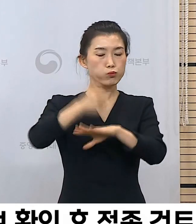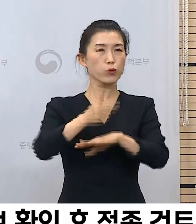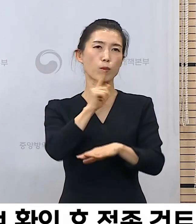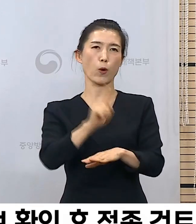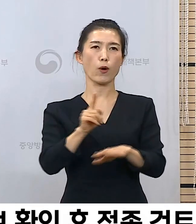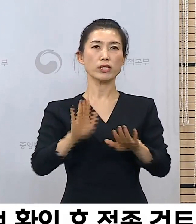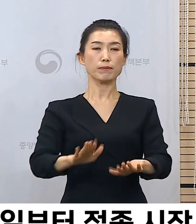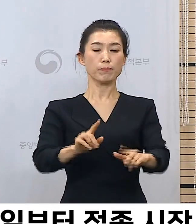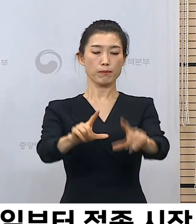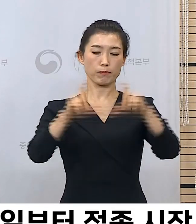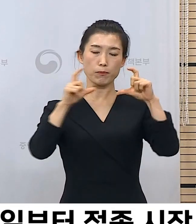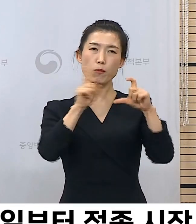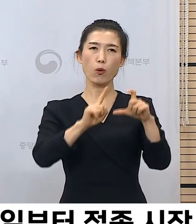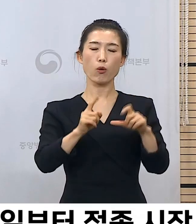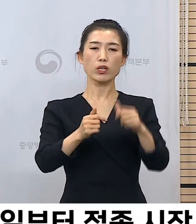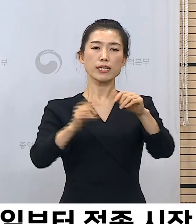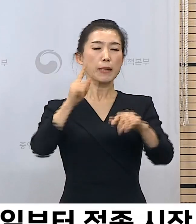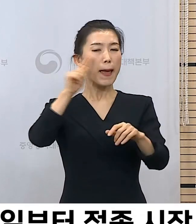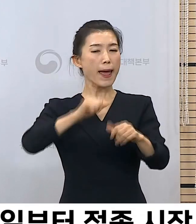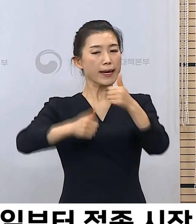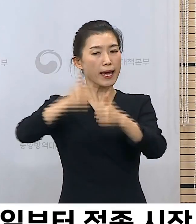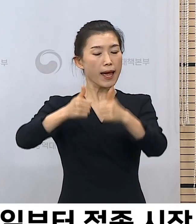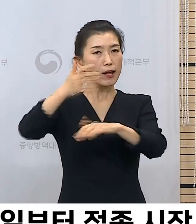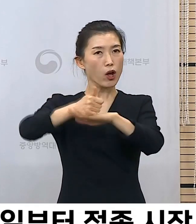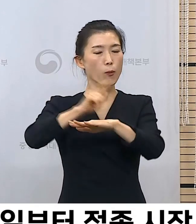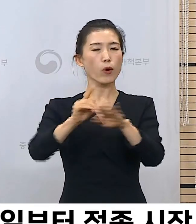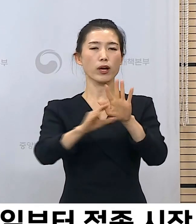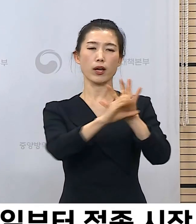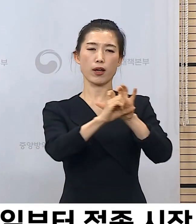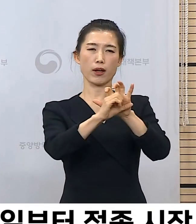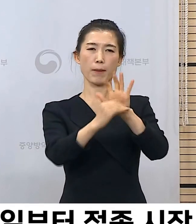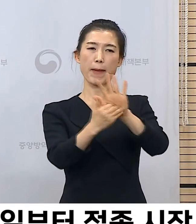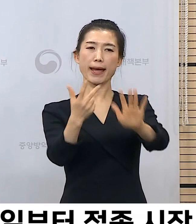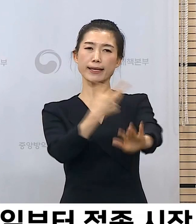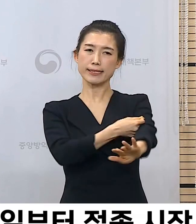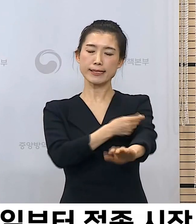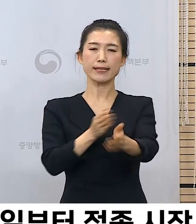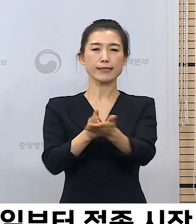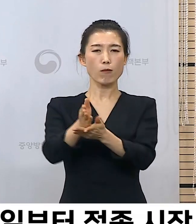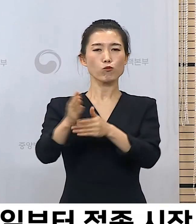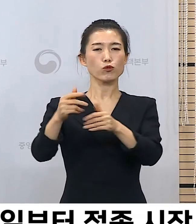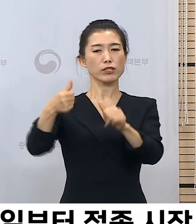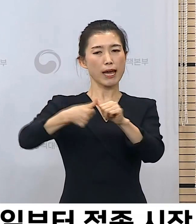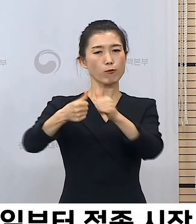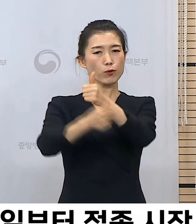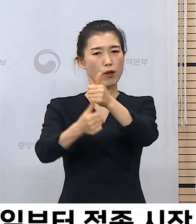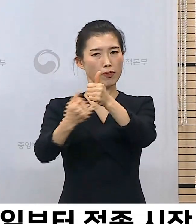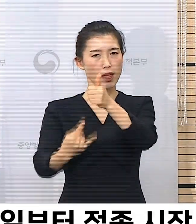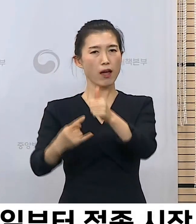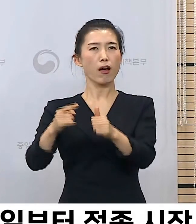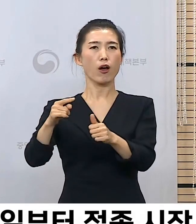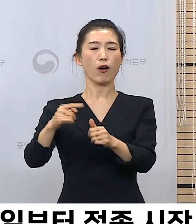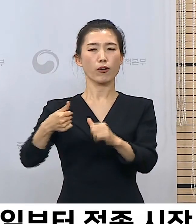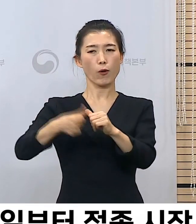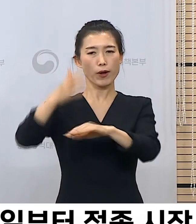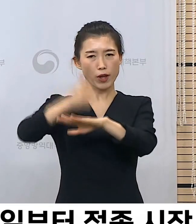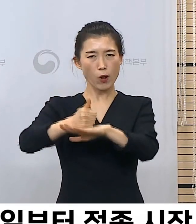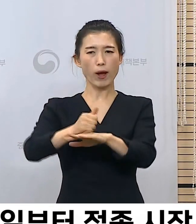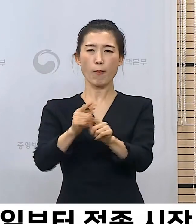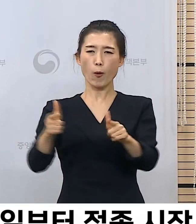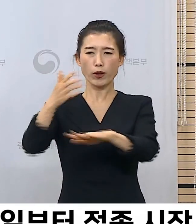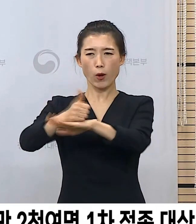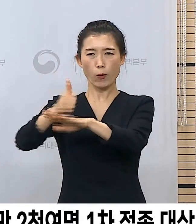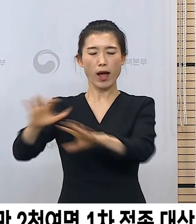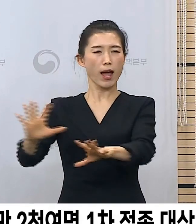현재까지 발표된 임상시험 결과, 코로나19 백신 분야 전문가 자문위원단 회의 결과 등을